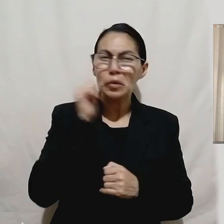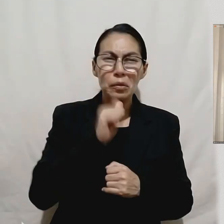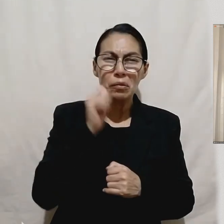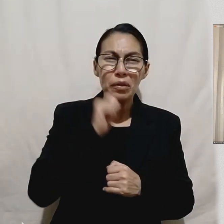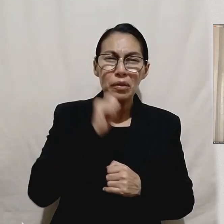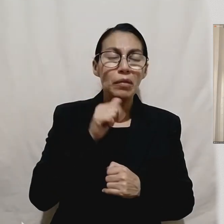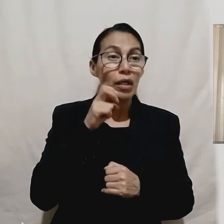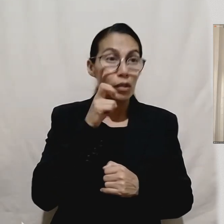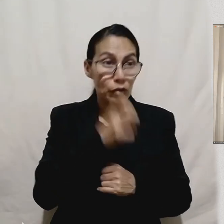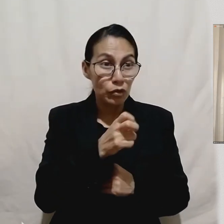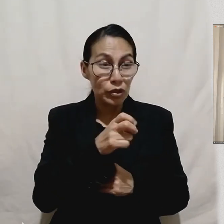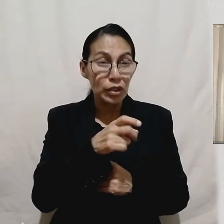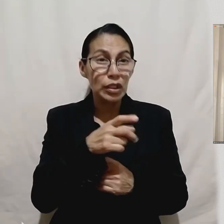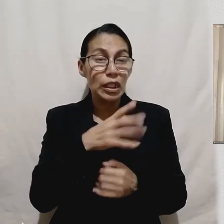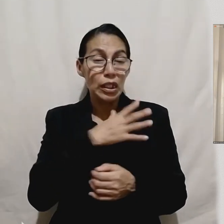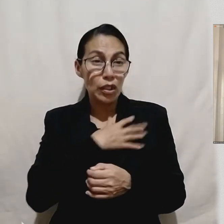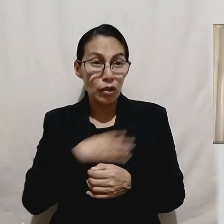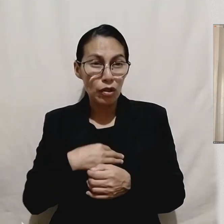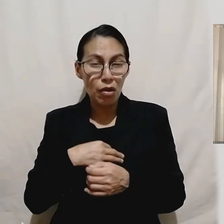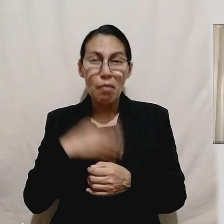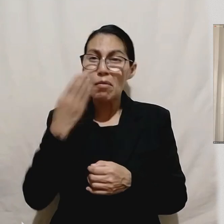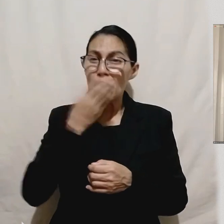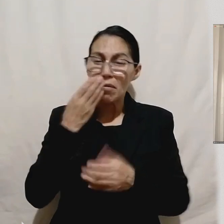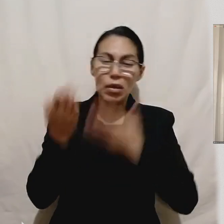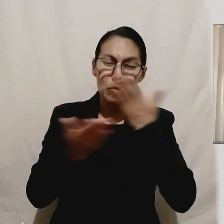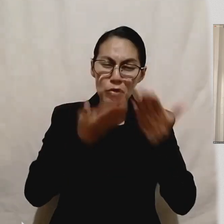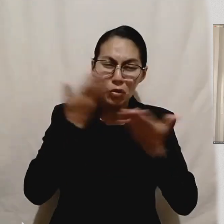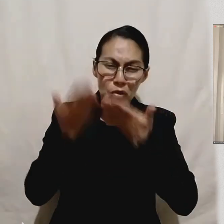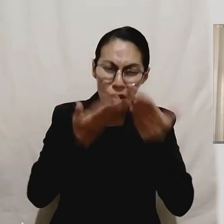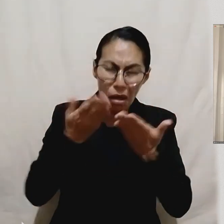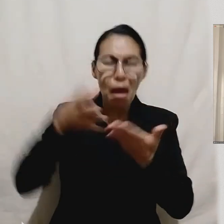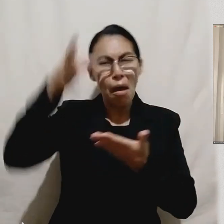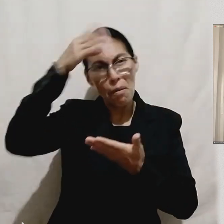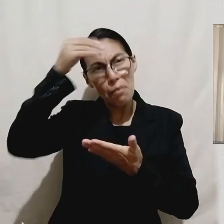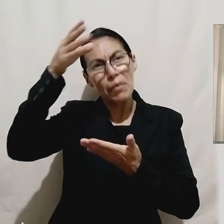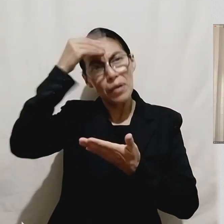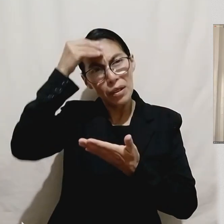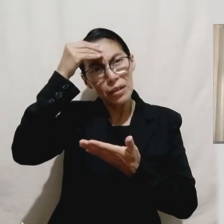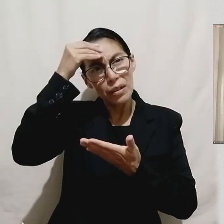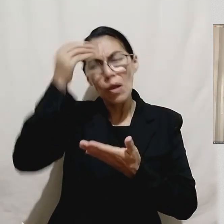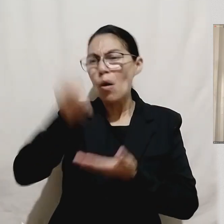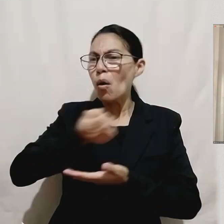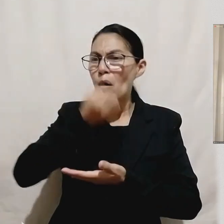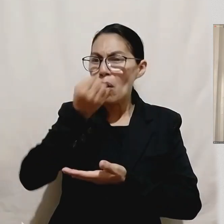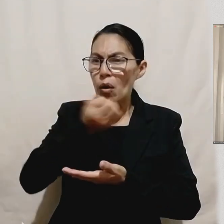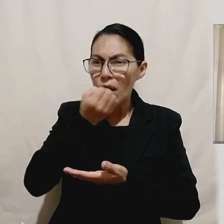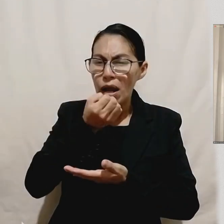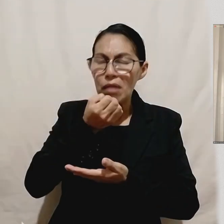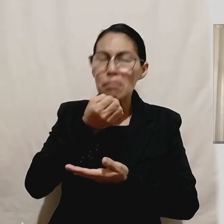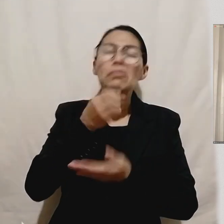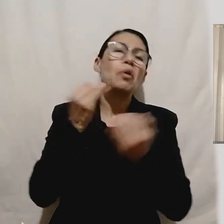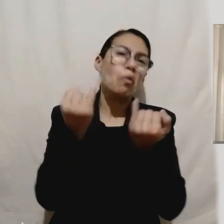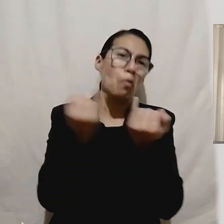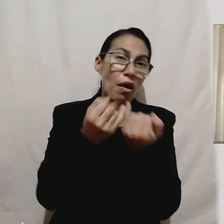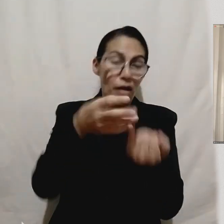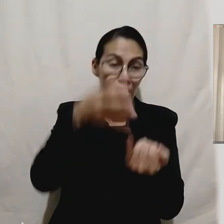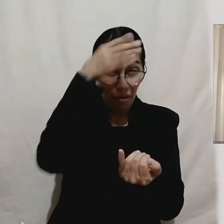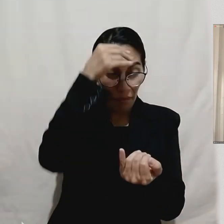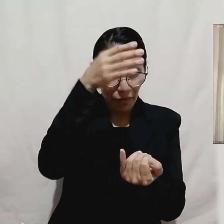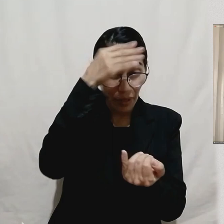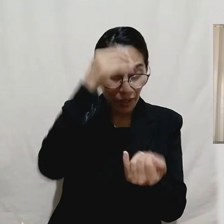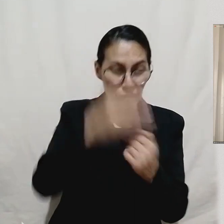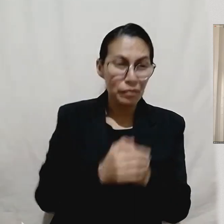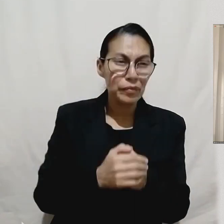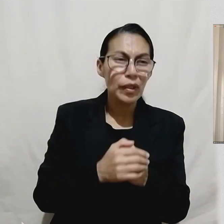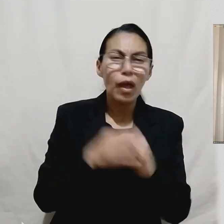pueden aprender Cómo estudiar la Biblia allí pueden aprender cómo orar allí pueden